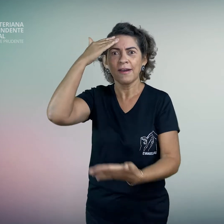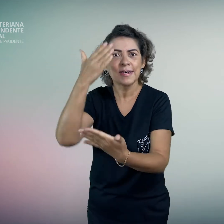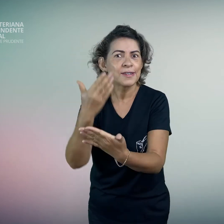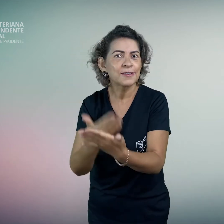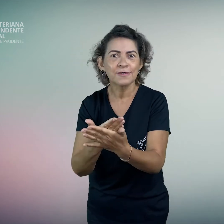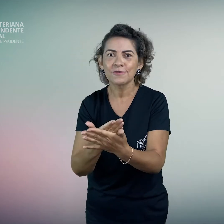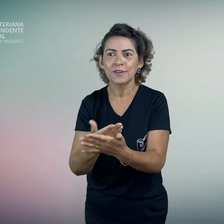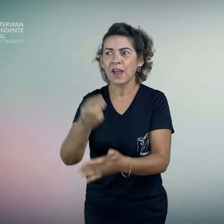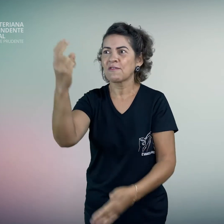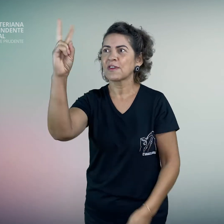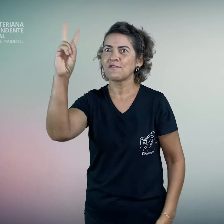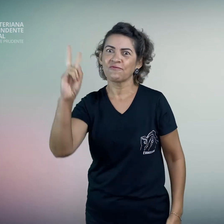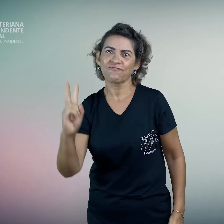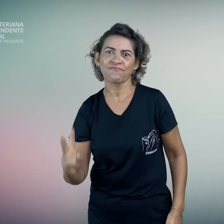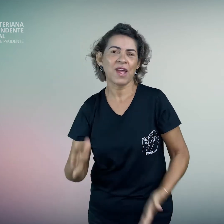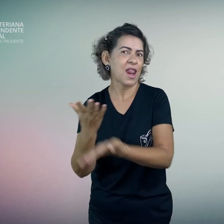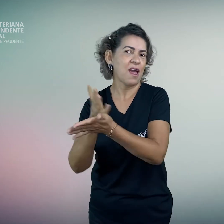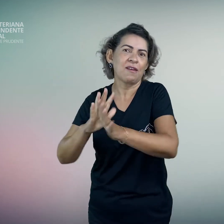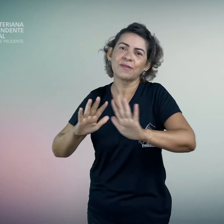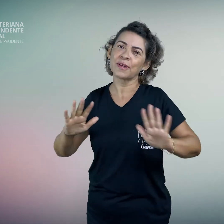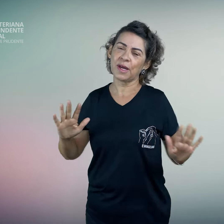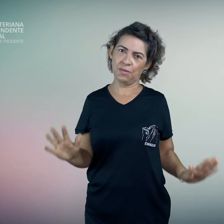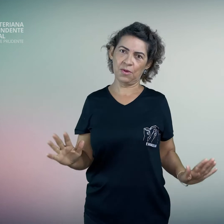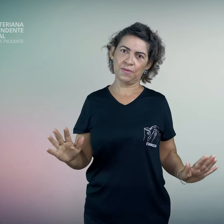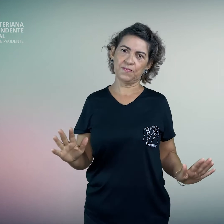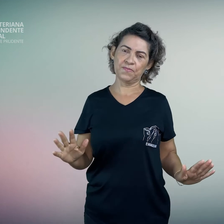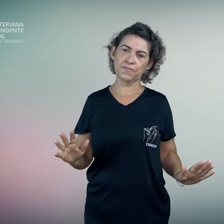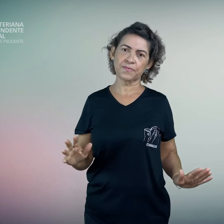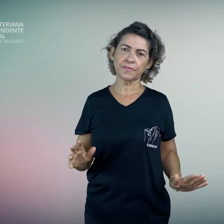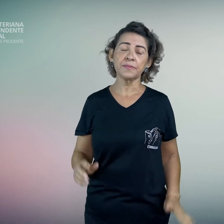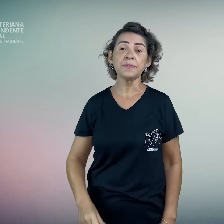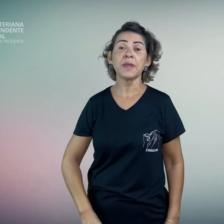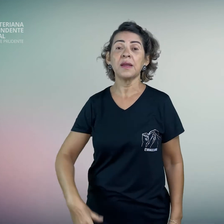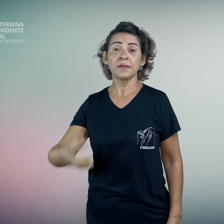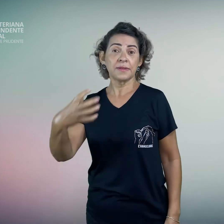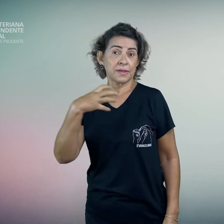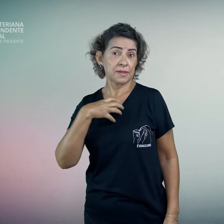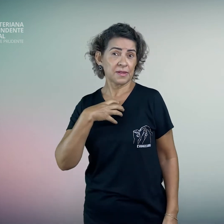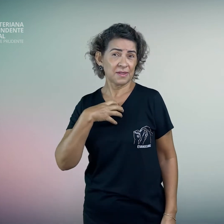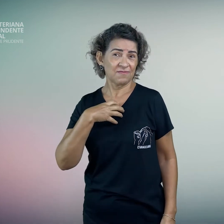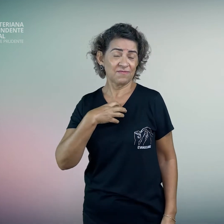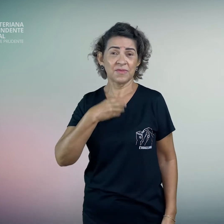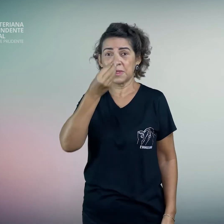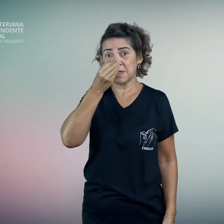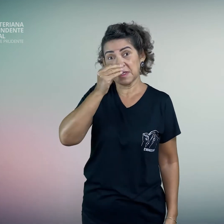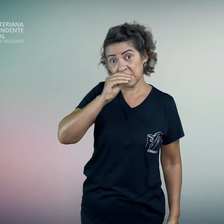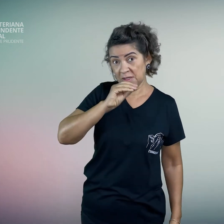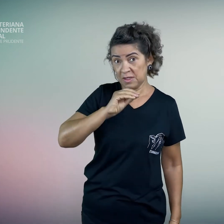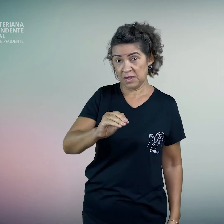O problema da rejeição não está no sofrimento que recebemos das pessoas, mas